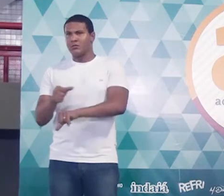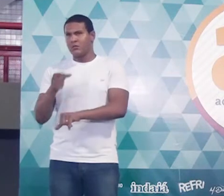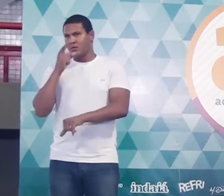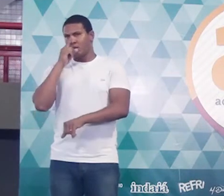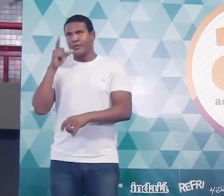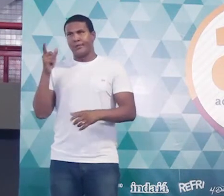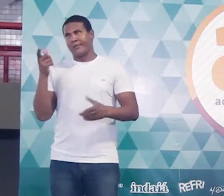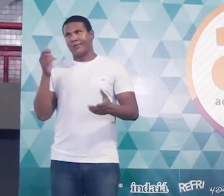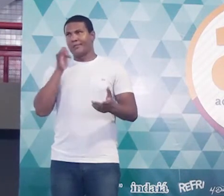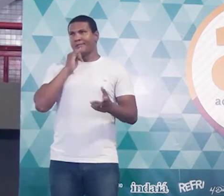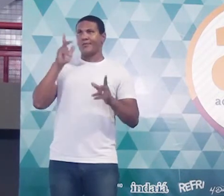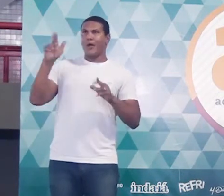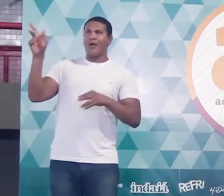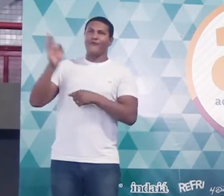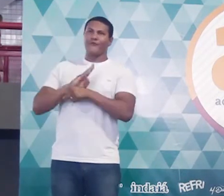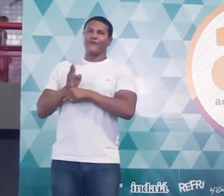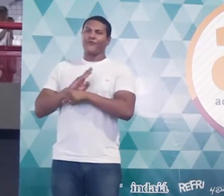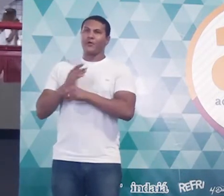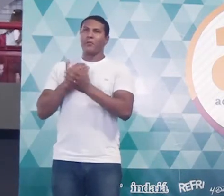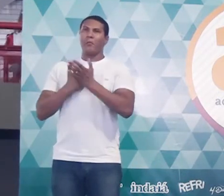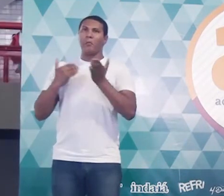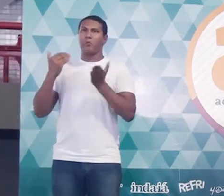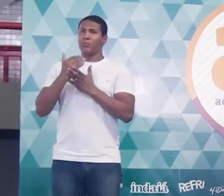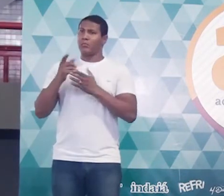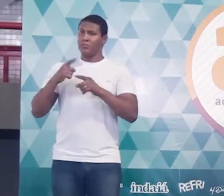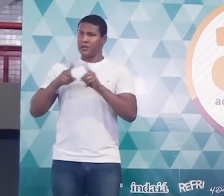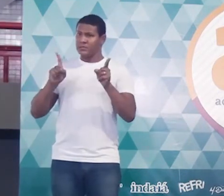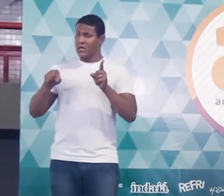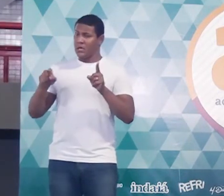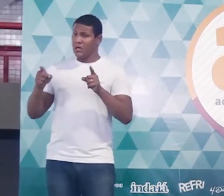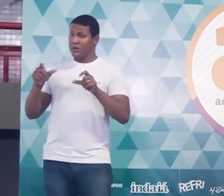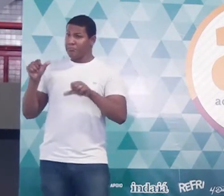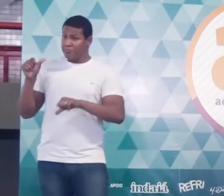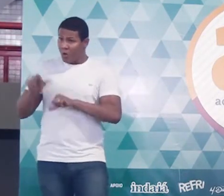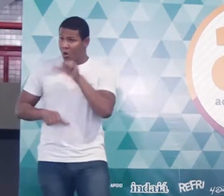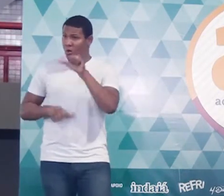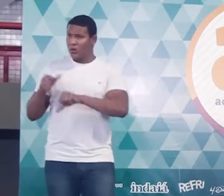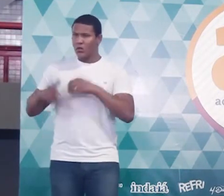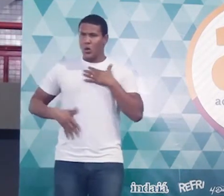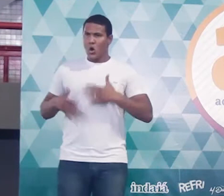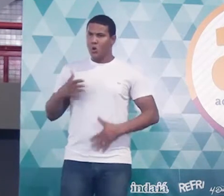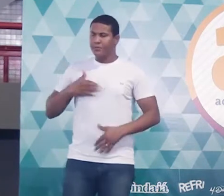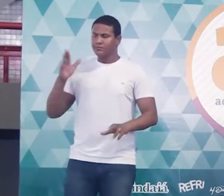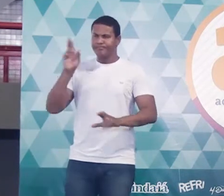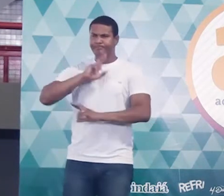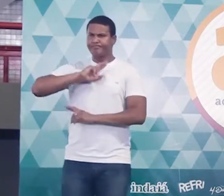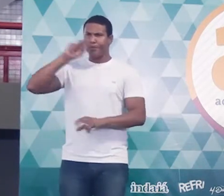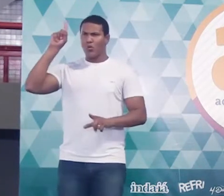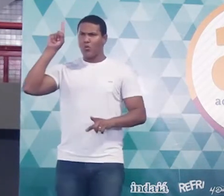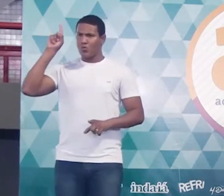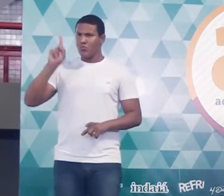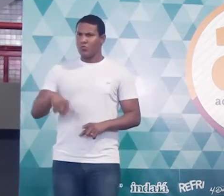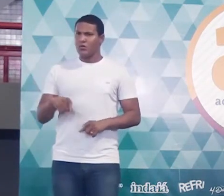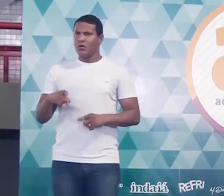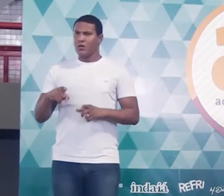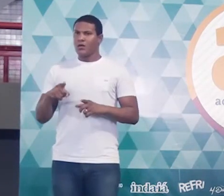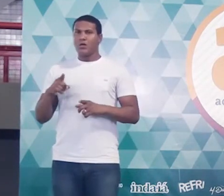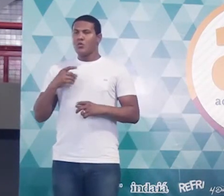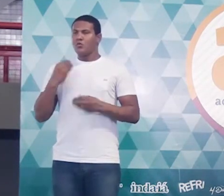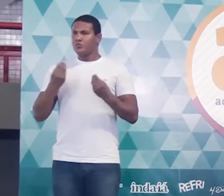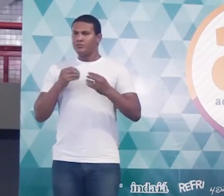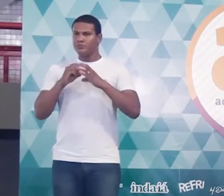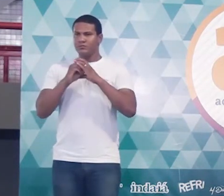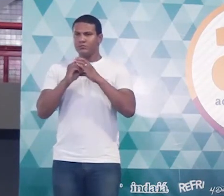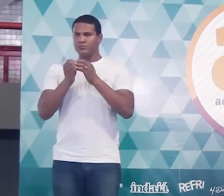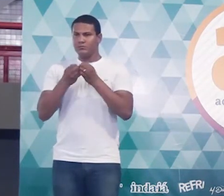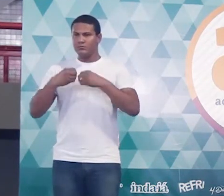né, da Marvel, não. Os mutante mesmo, porque a mutação genética que acontece no processo de divisão celular